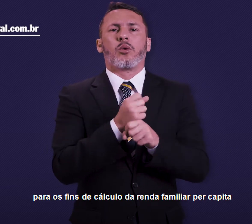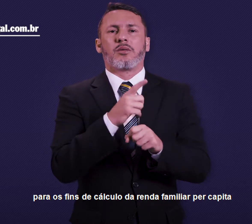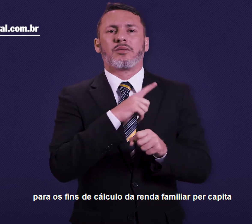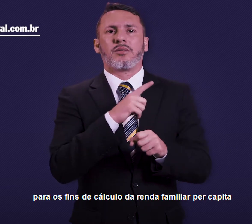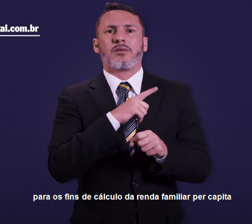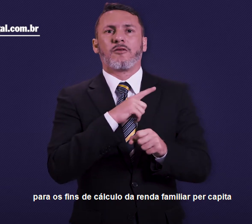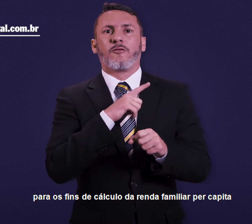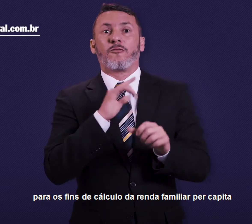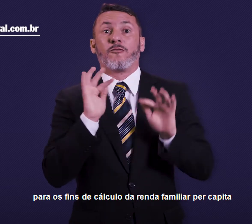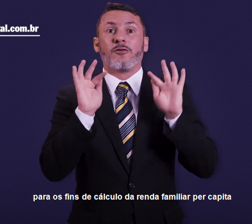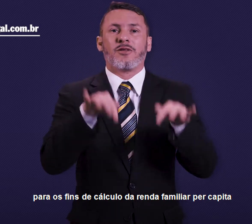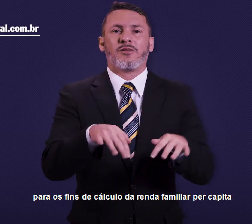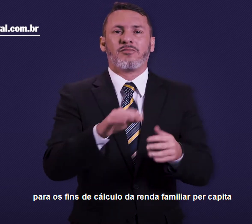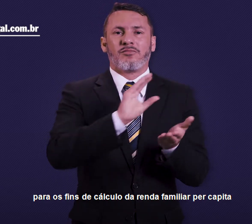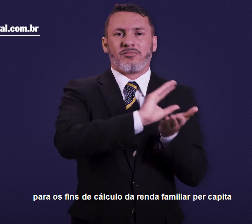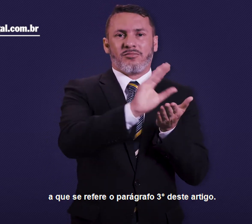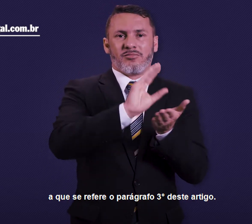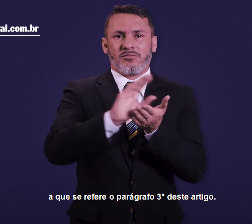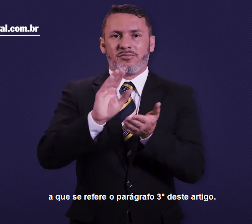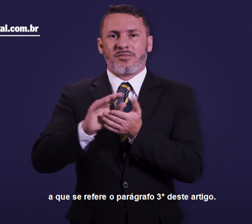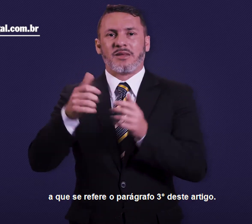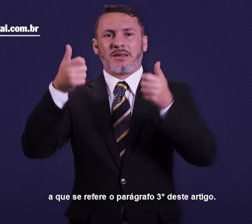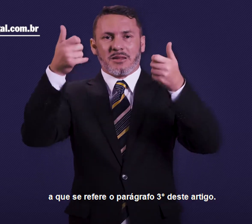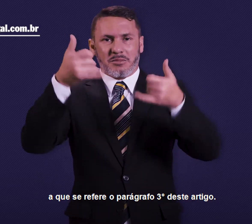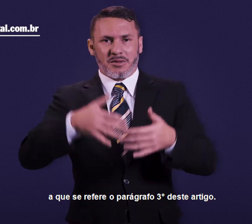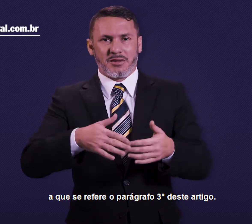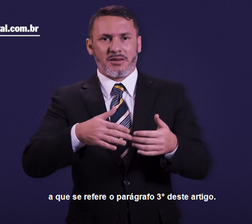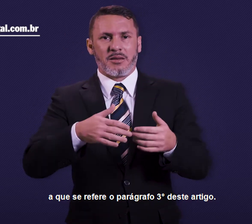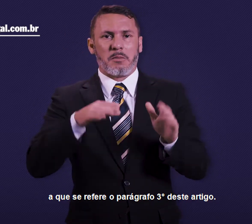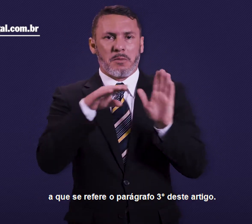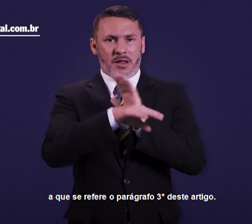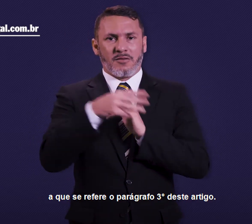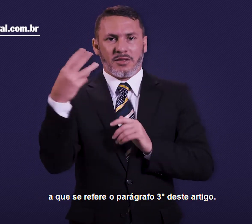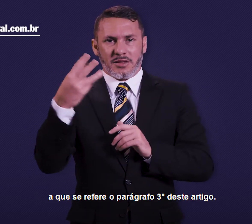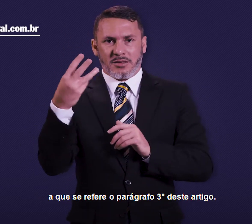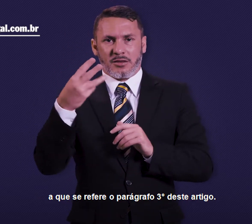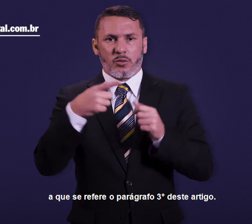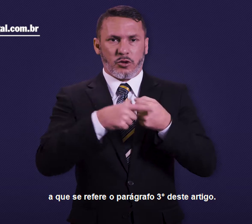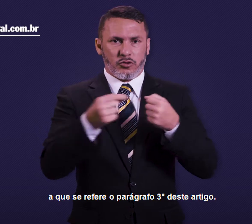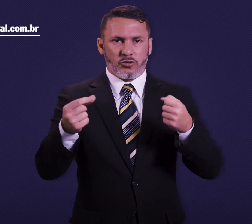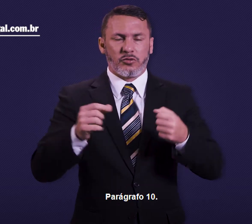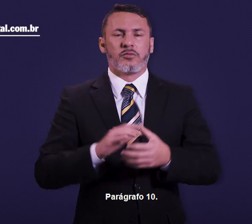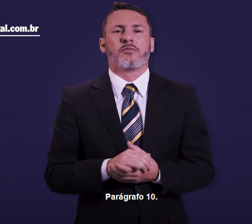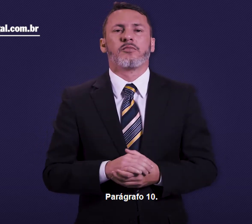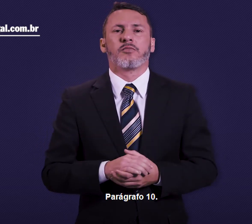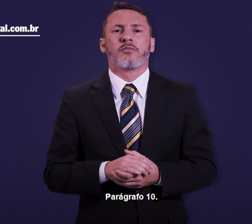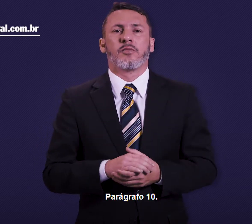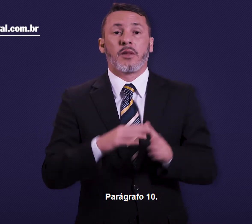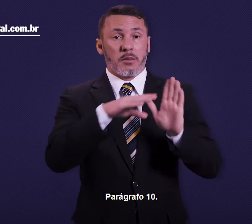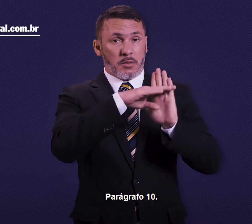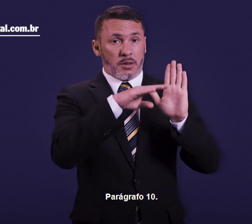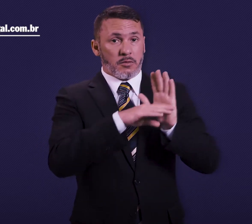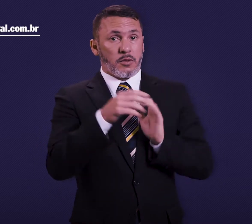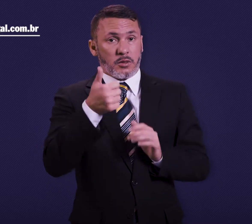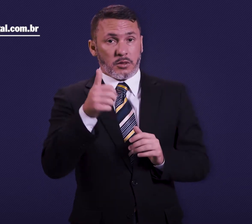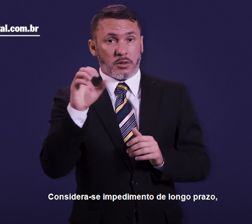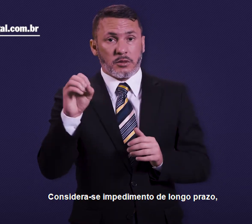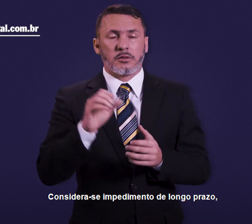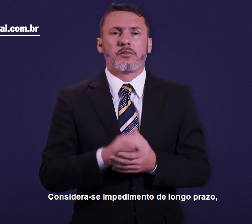da renda familiar per capita a que se refere o parágrafo 3º deste artigo. Parágrafo 10.